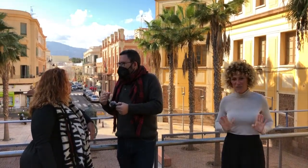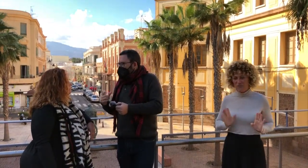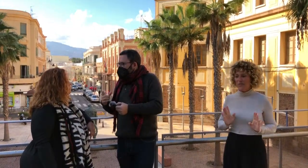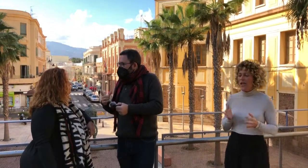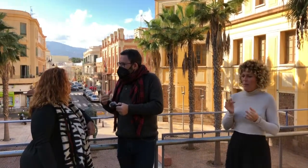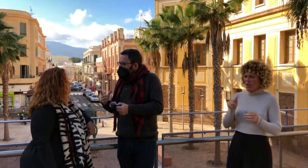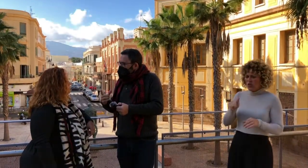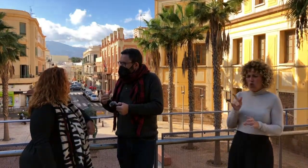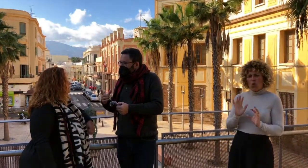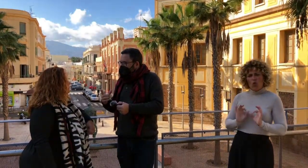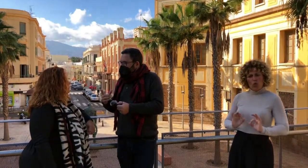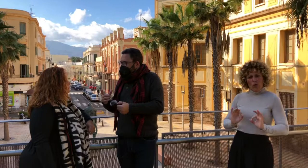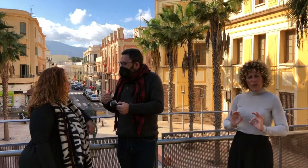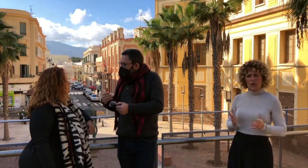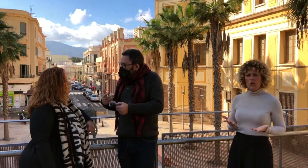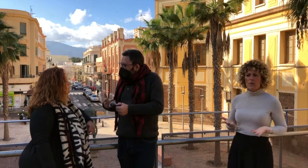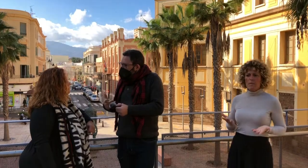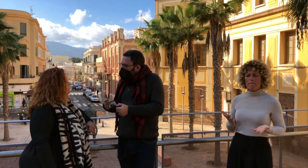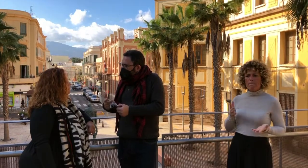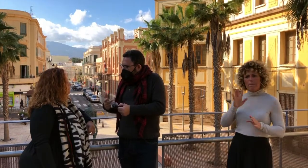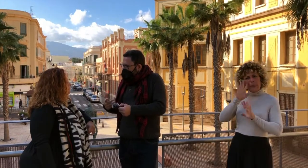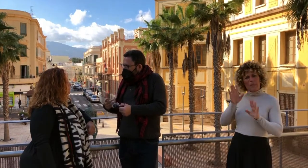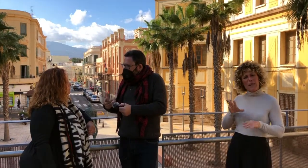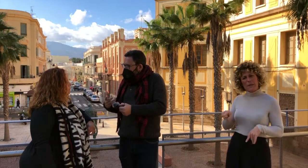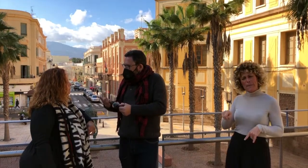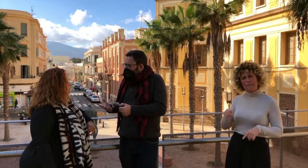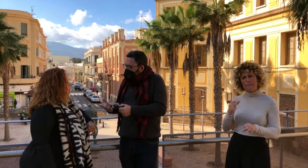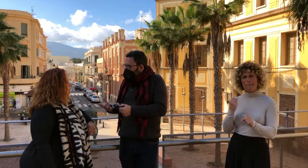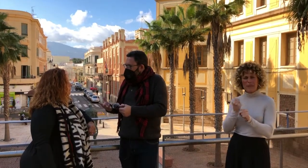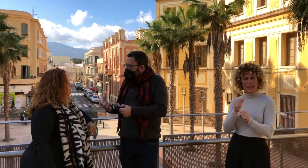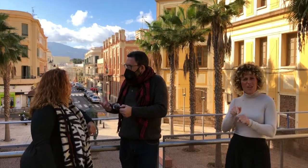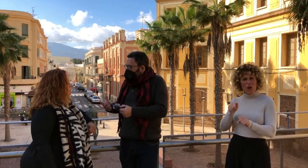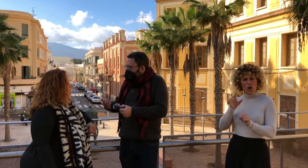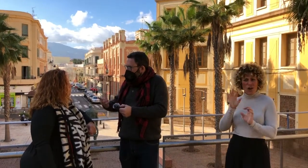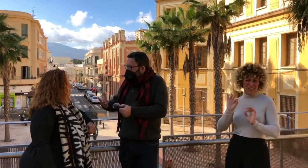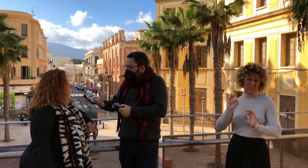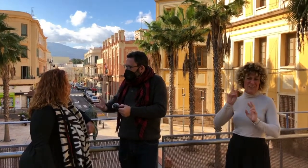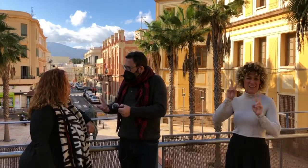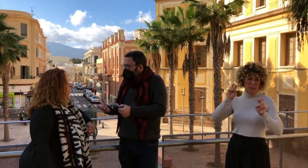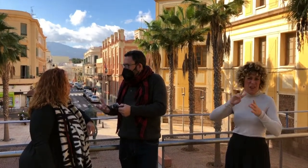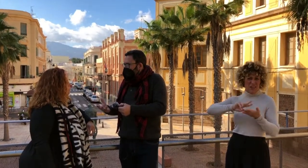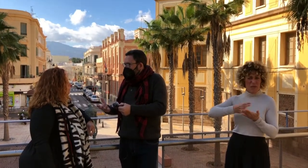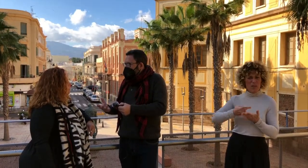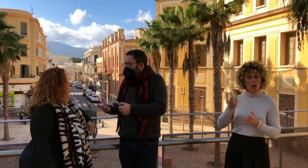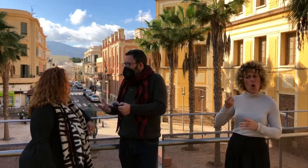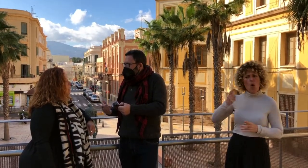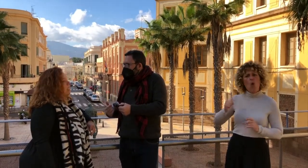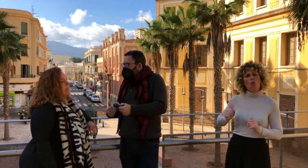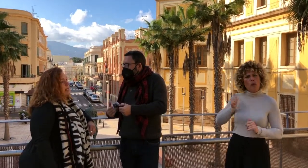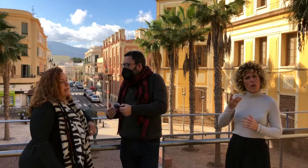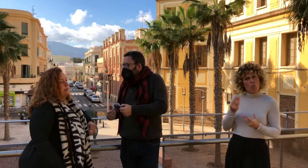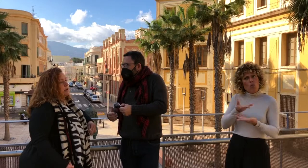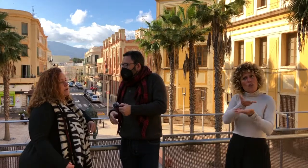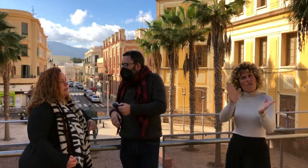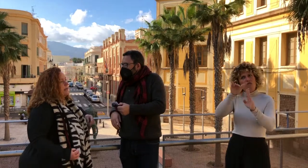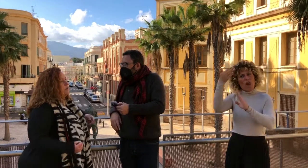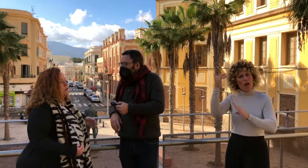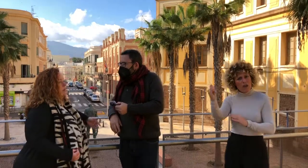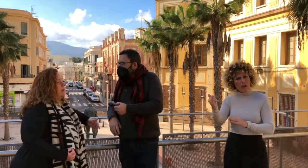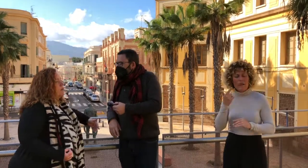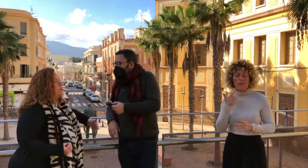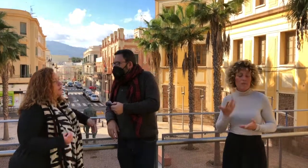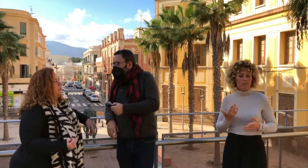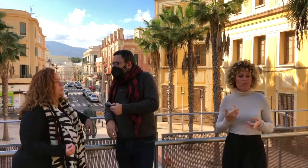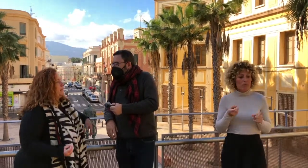que bueno, parece que no hay. ¿Hay muchas oportunidades de trabajo en lo vuestro fuera de lo que estáis haciendo? Es que el problema es que